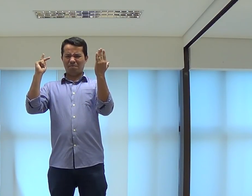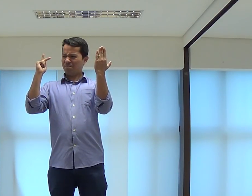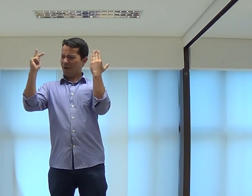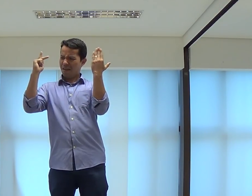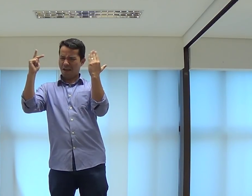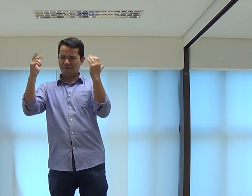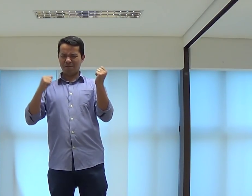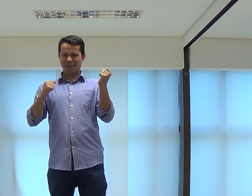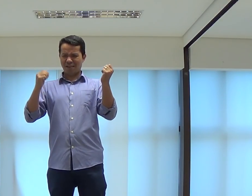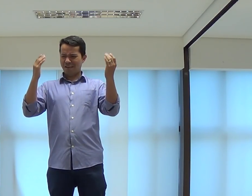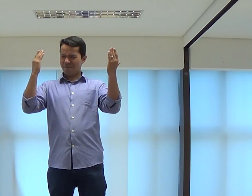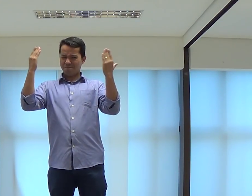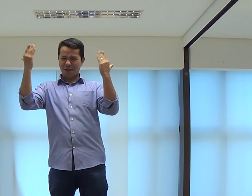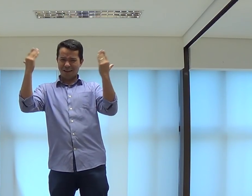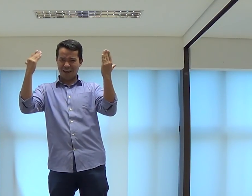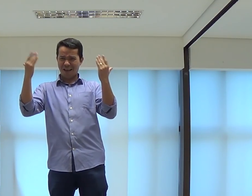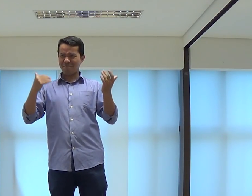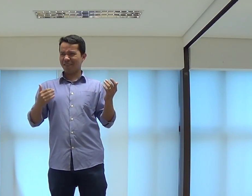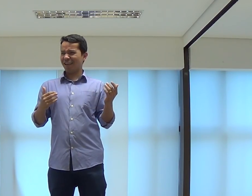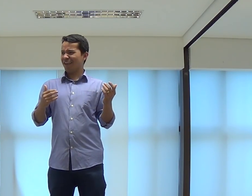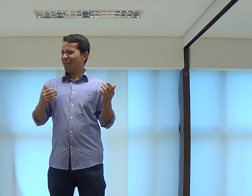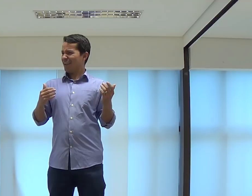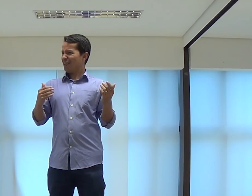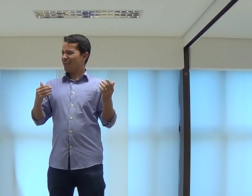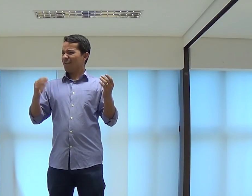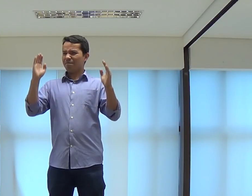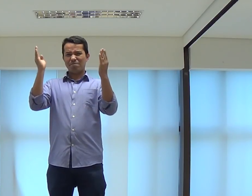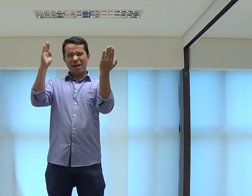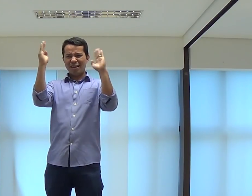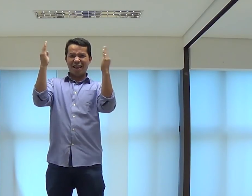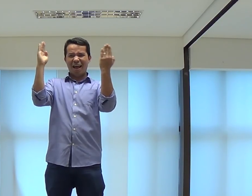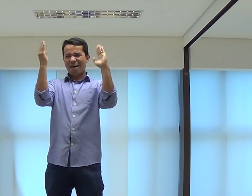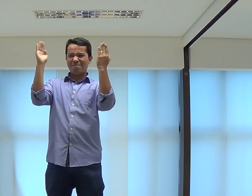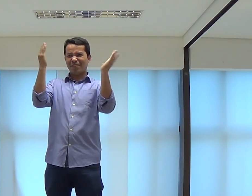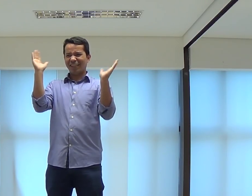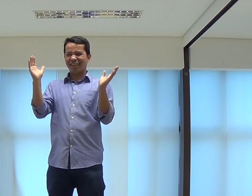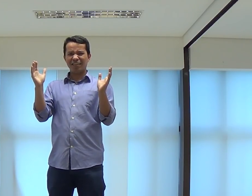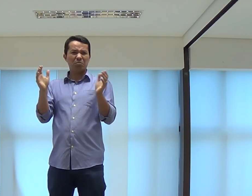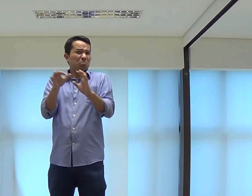parábola, parábola, parábola, parábola.